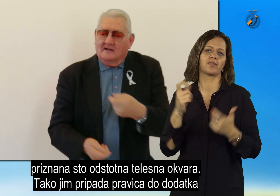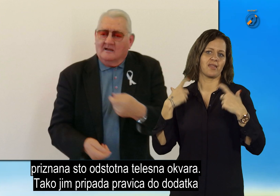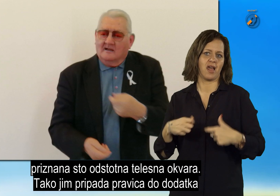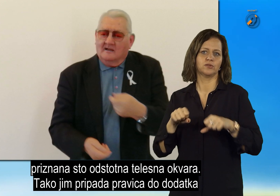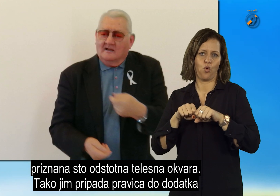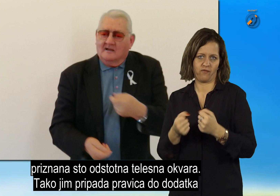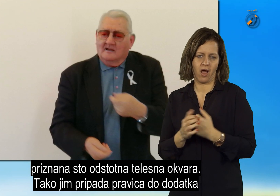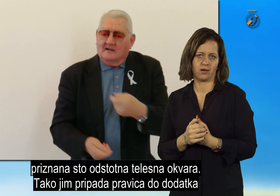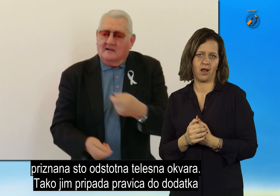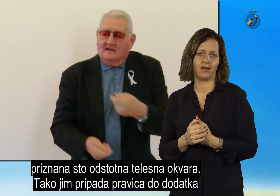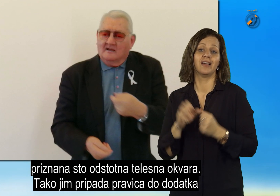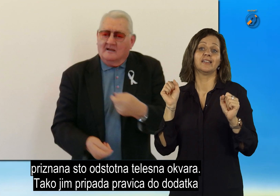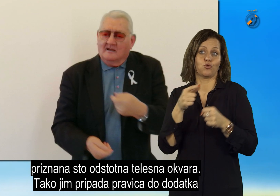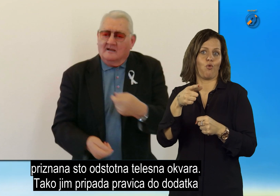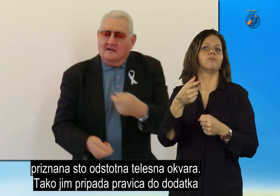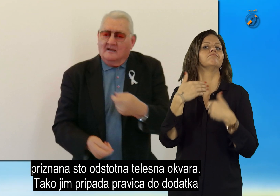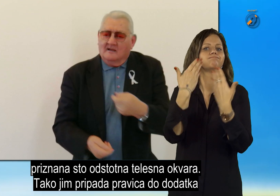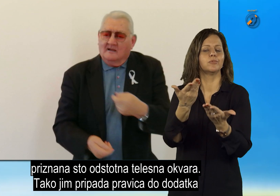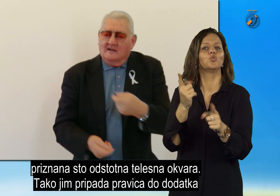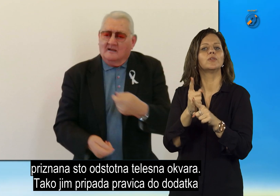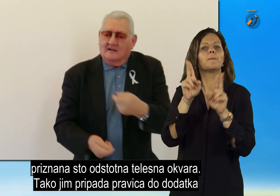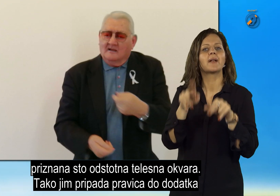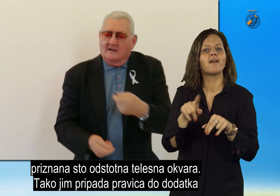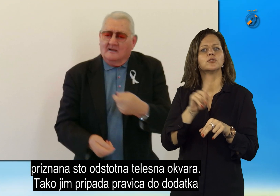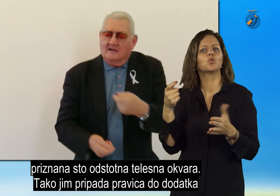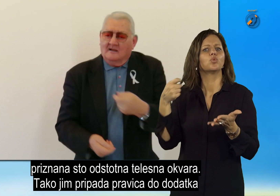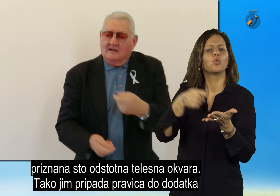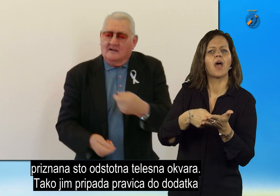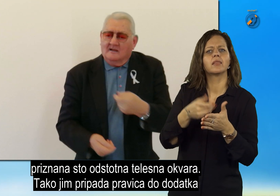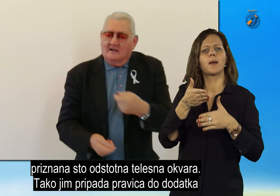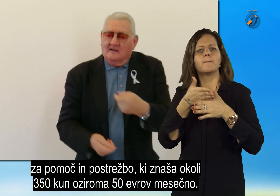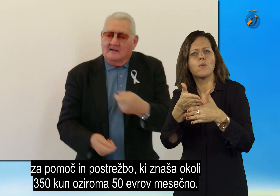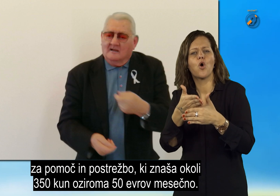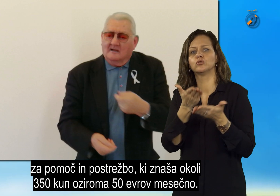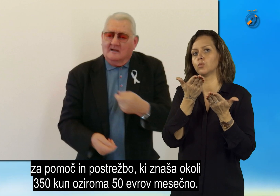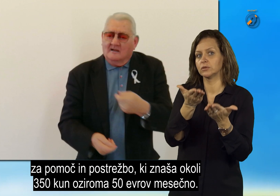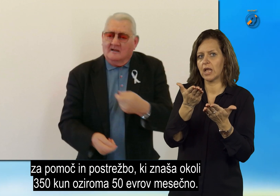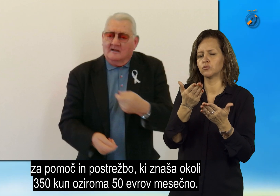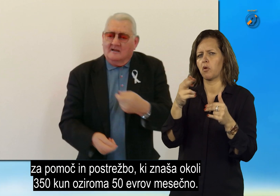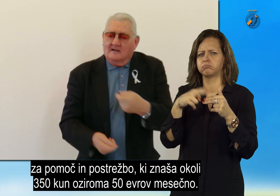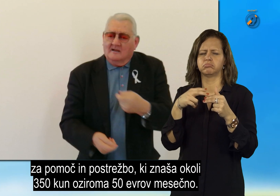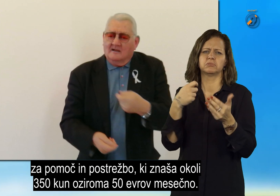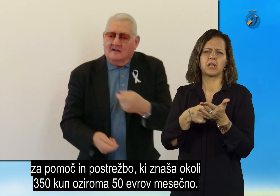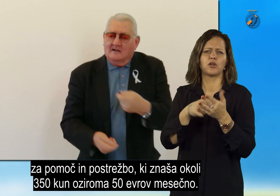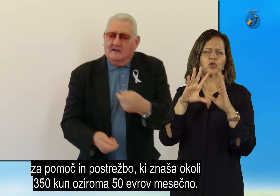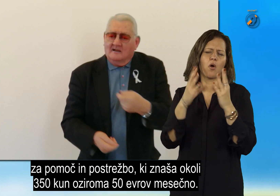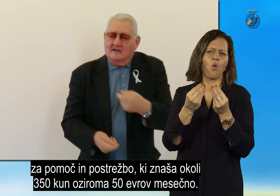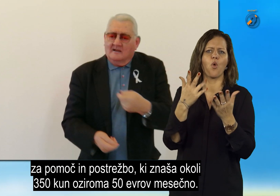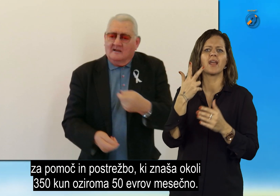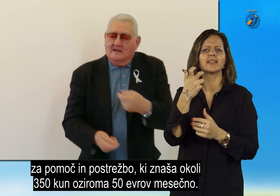100% telesna okvara. Tako jim pripada pravico do dodatka za pomoč in postrežbo, ki znaša